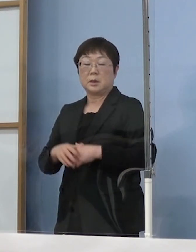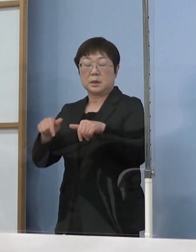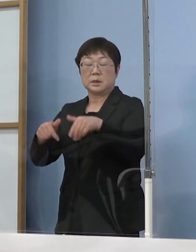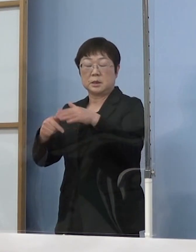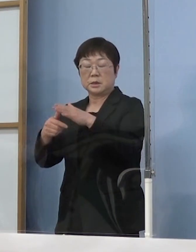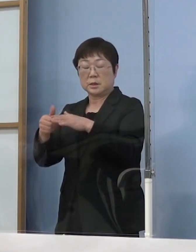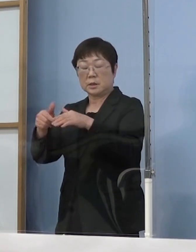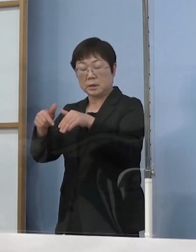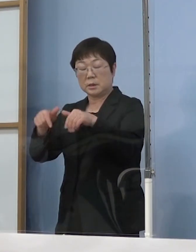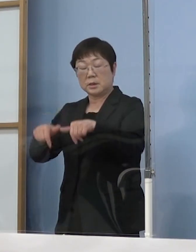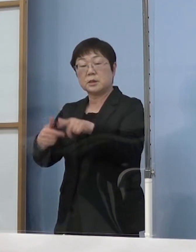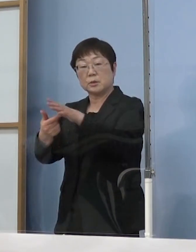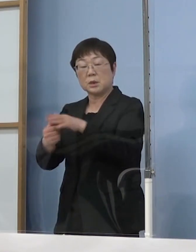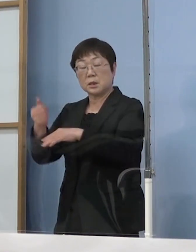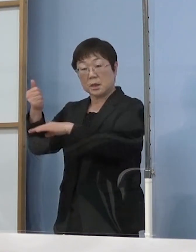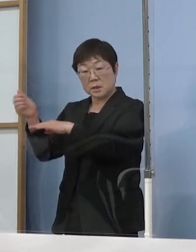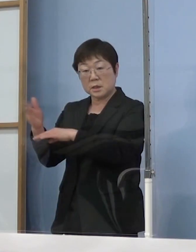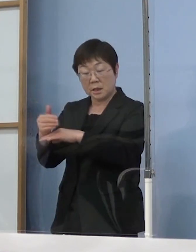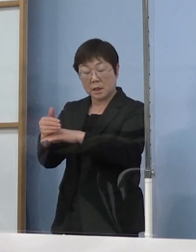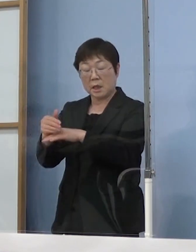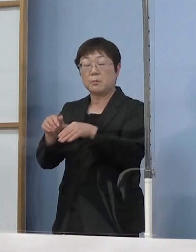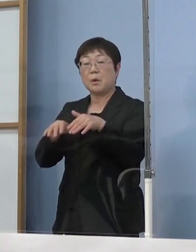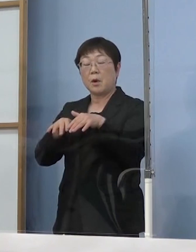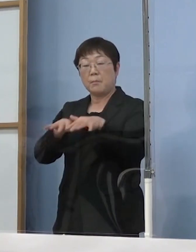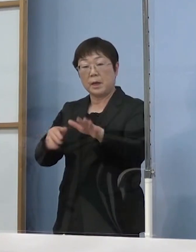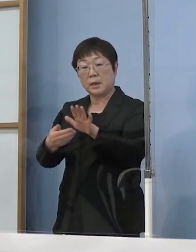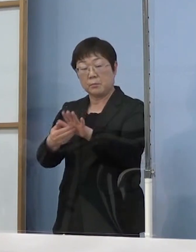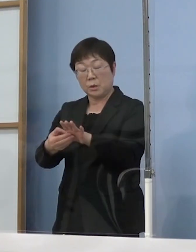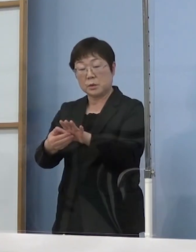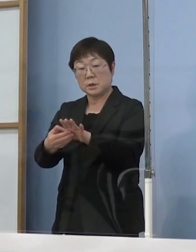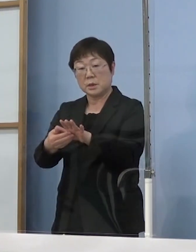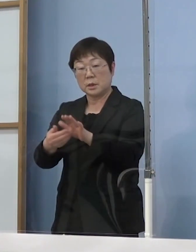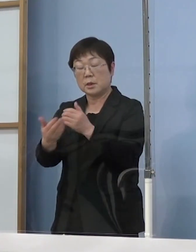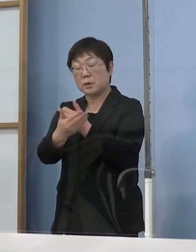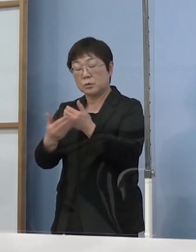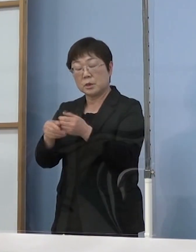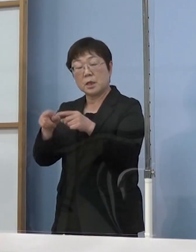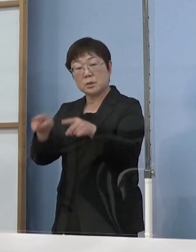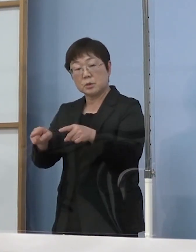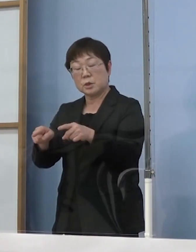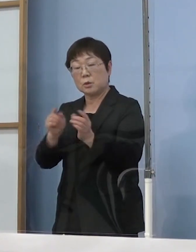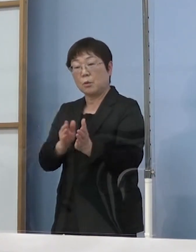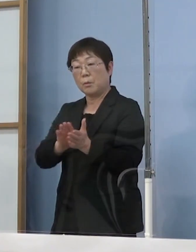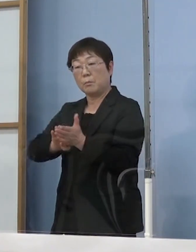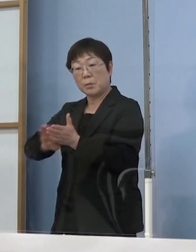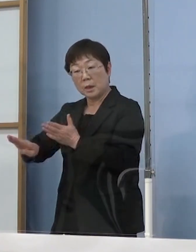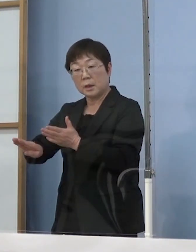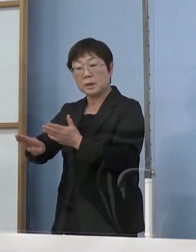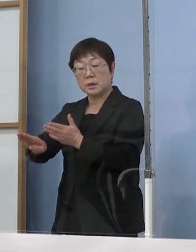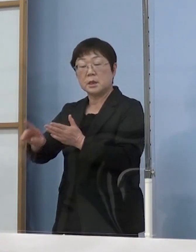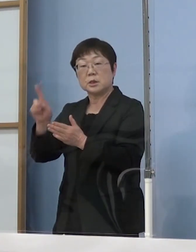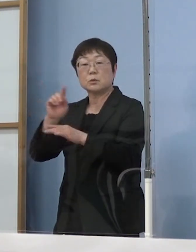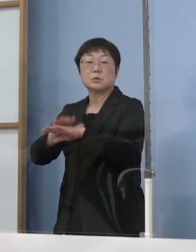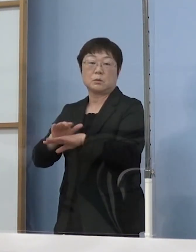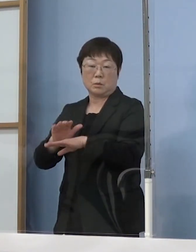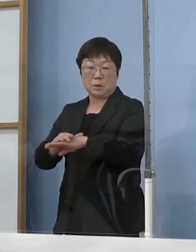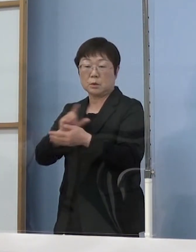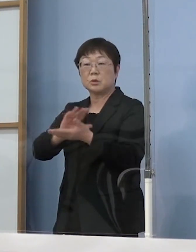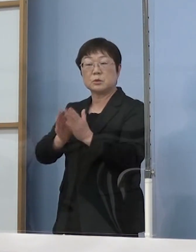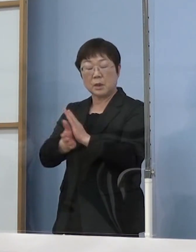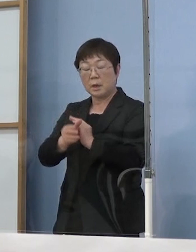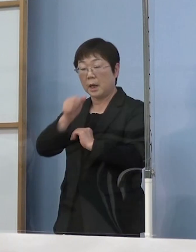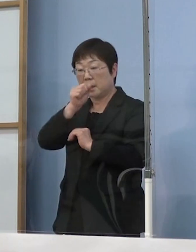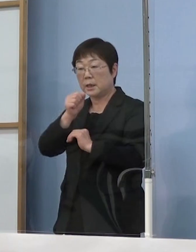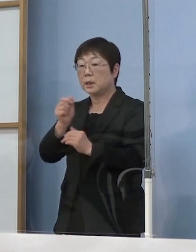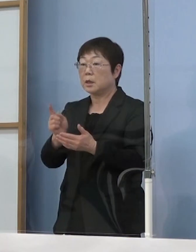臣からも今回まん延防止等重点措置徳島の分を見送るその一つの理由として徳島いい方